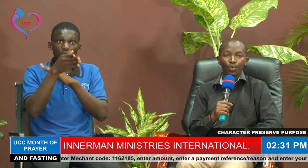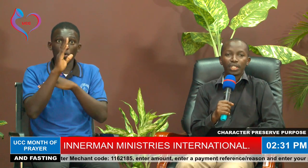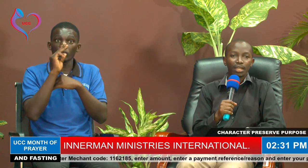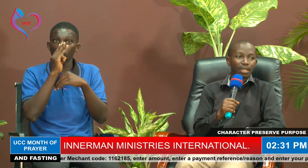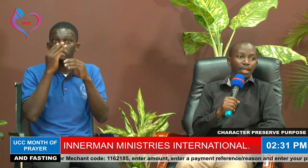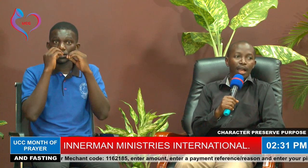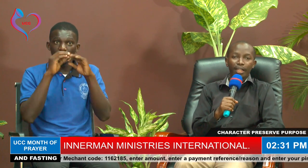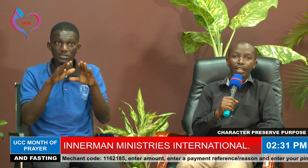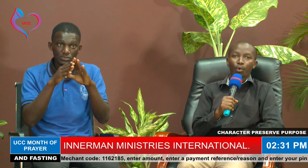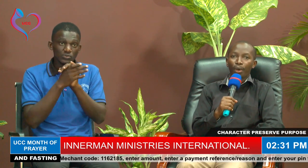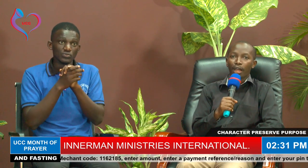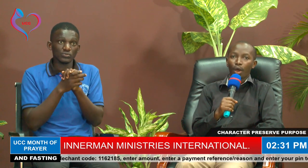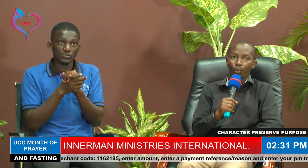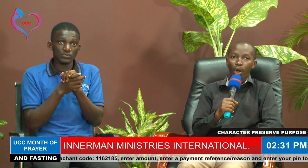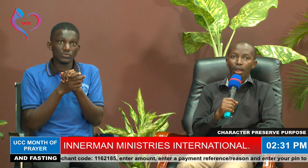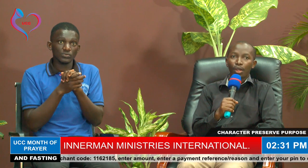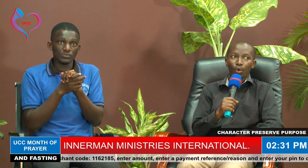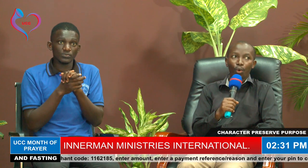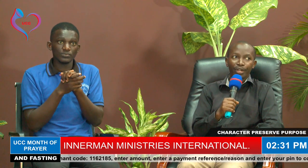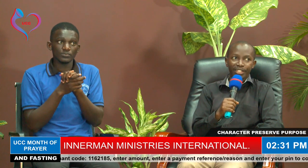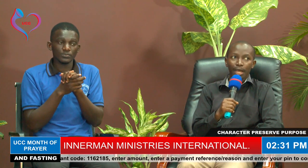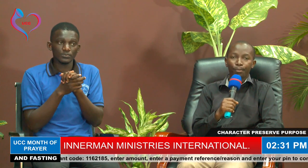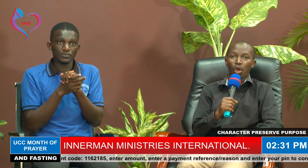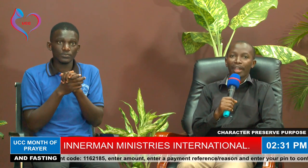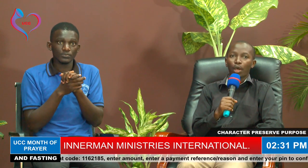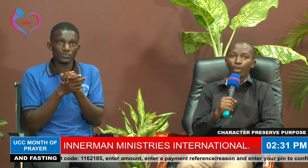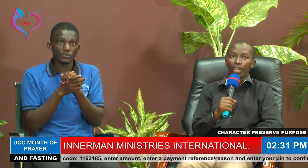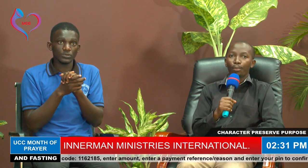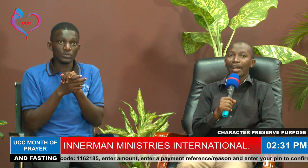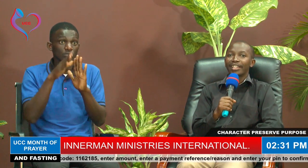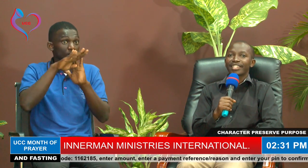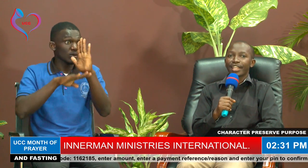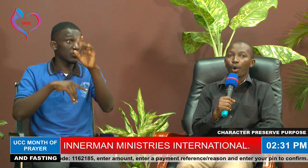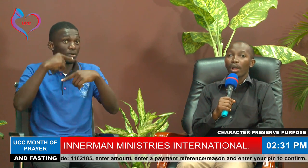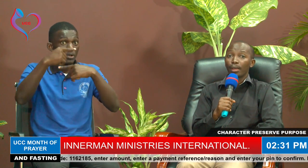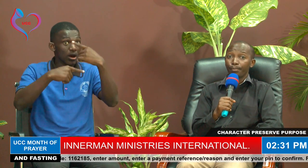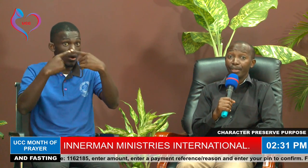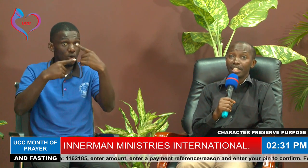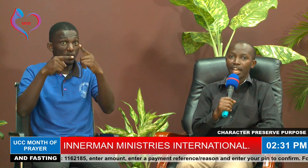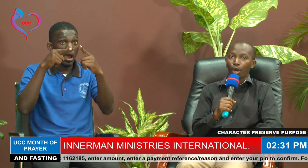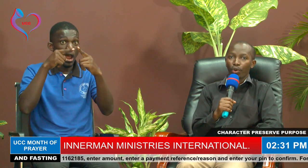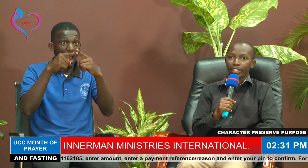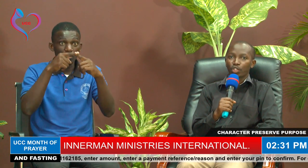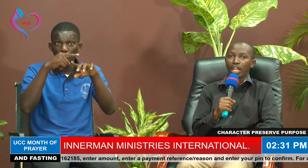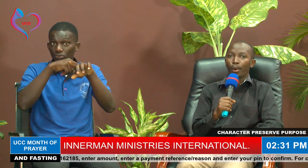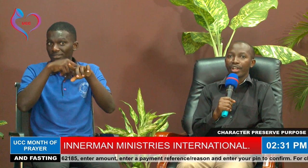bulungi. Agenda kubanga kuwa. Umukisa. Program agenda kwe yongere. Mpaka ili sawa. Bidi za kaungezi. Picha ni haba